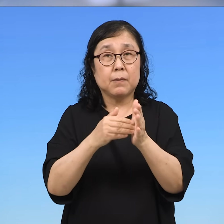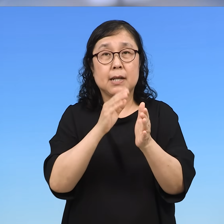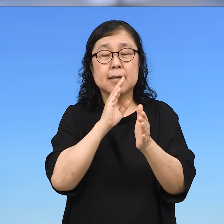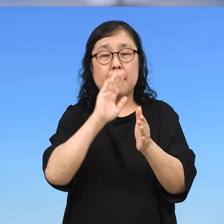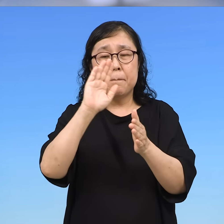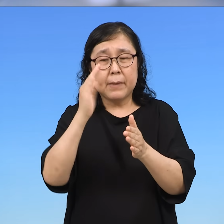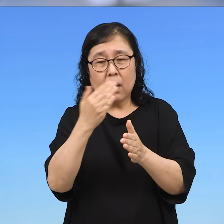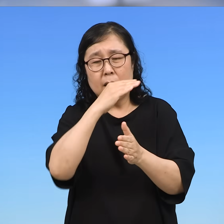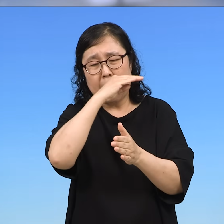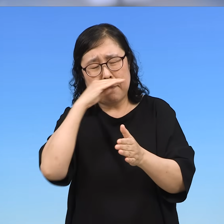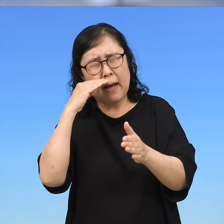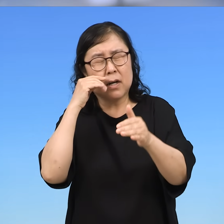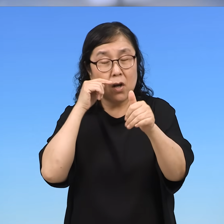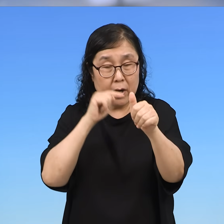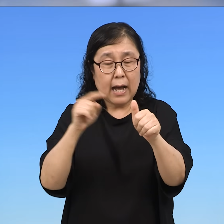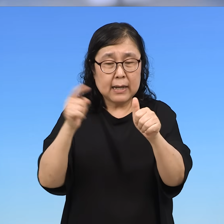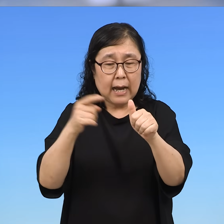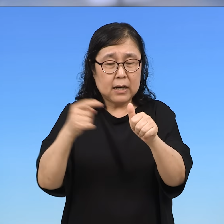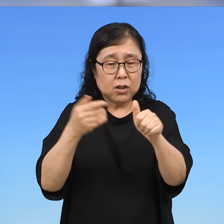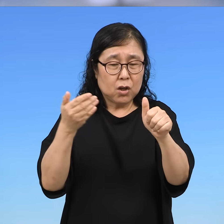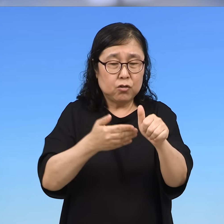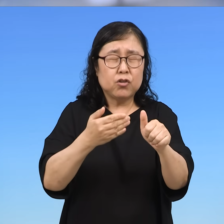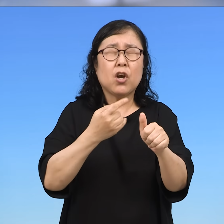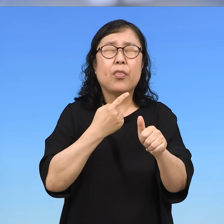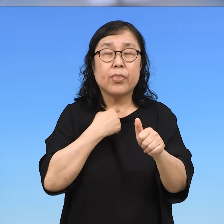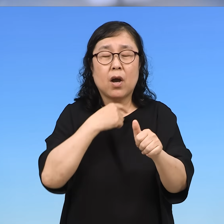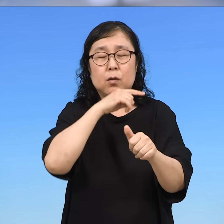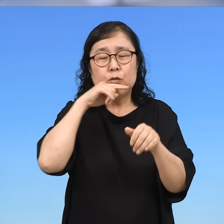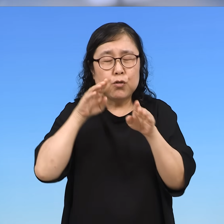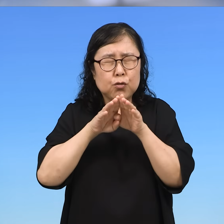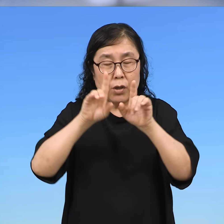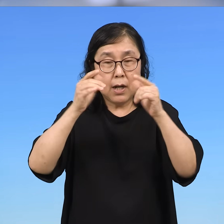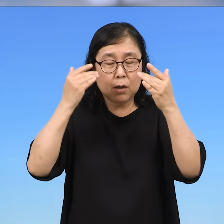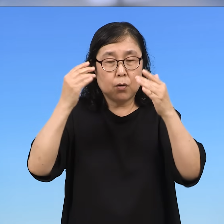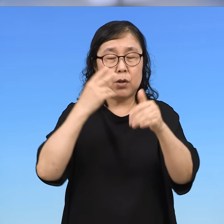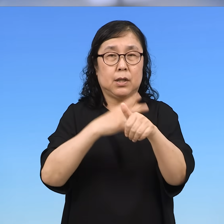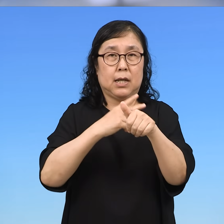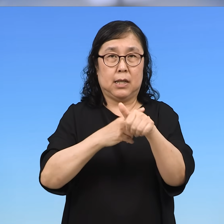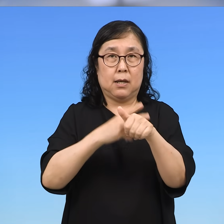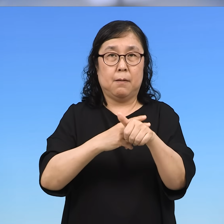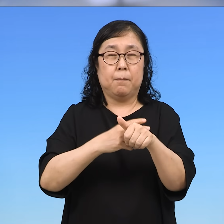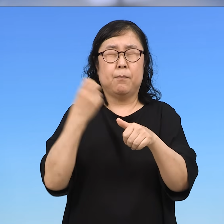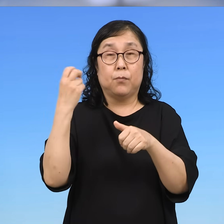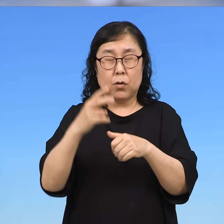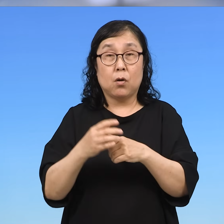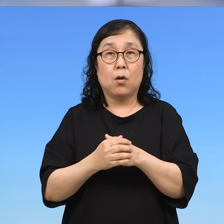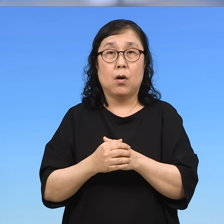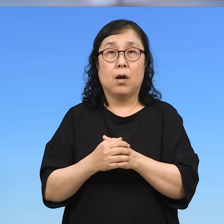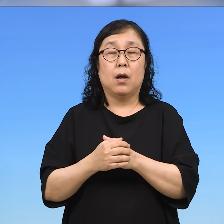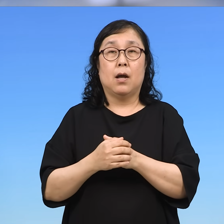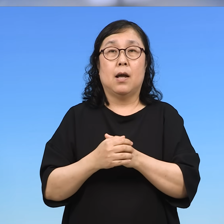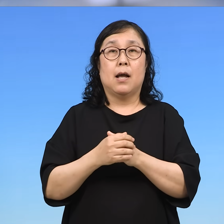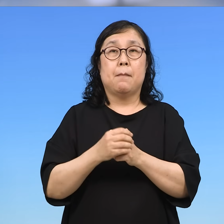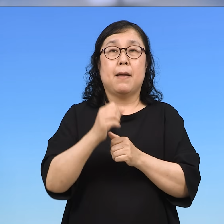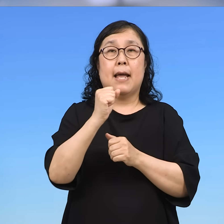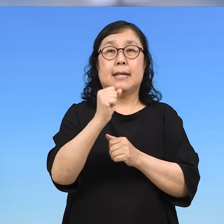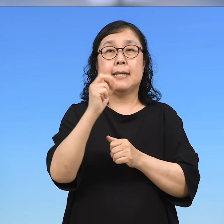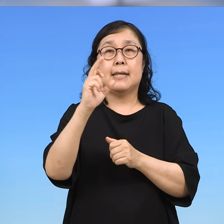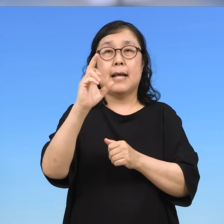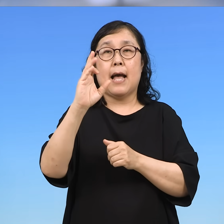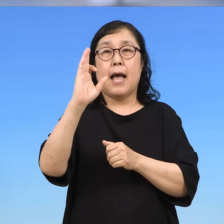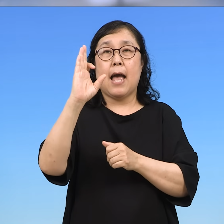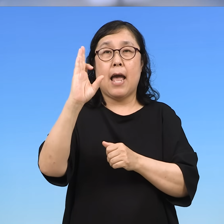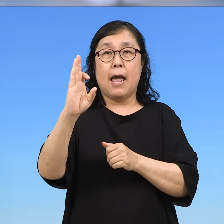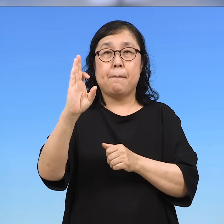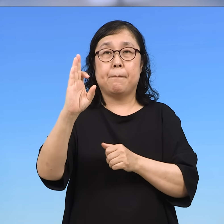많은 참되거라 바르거라 가르쳐 주셨던 주일학교 선생님, 그리고 제가 SFC라는